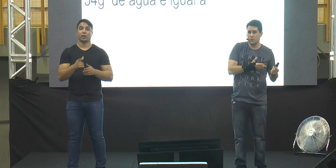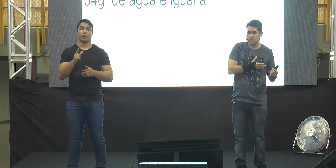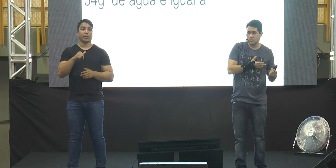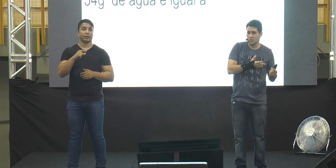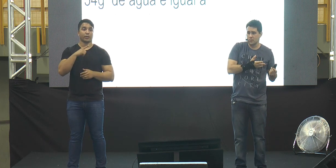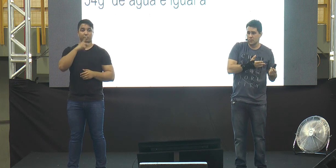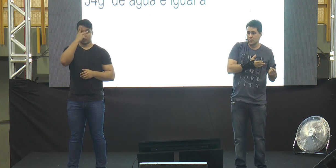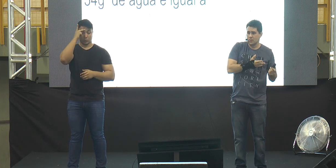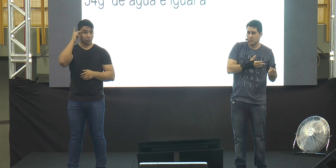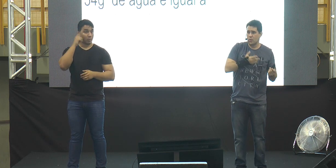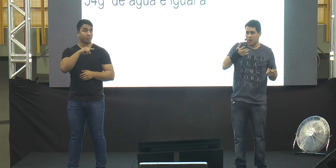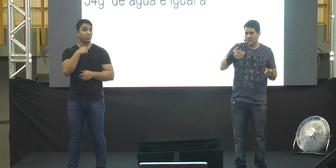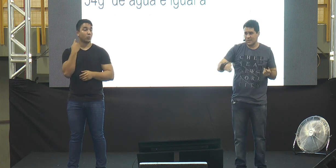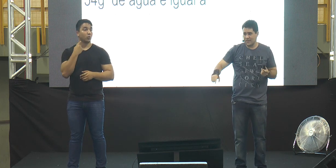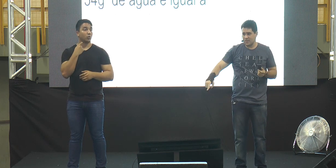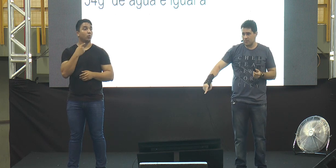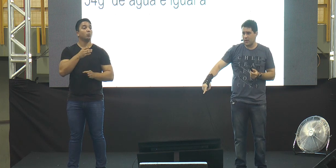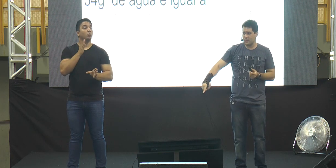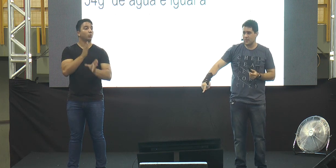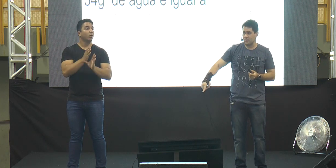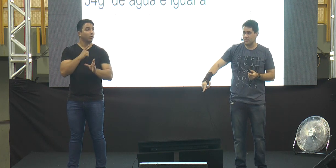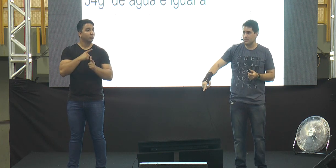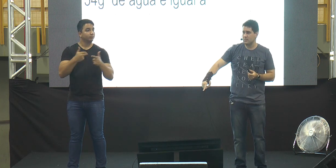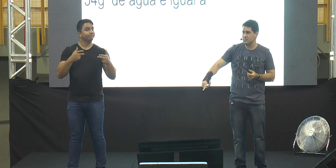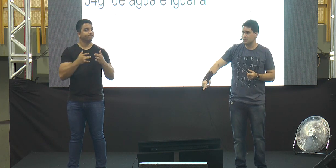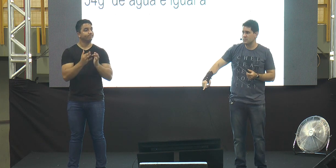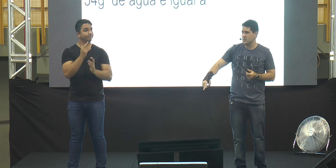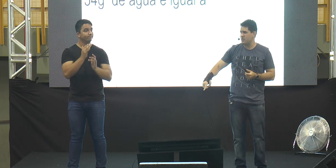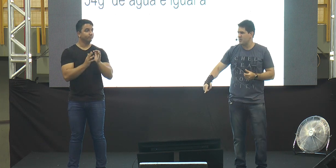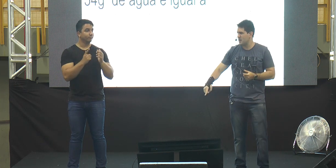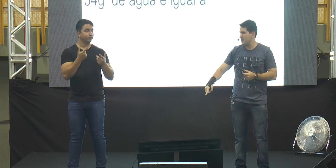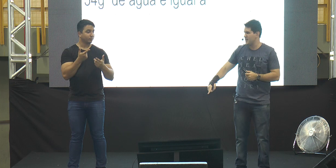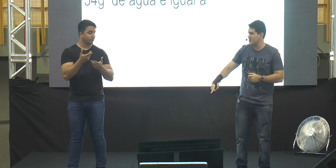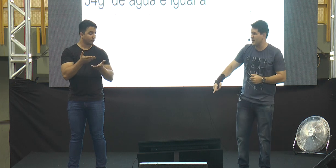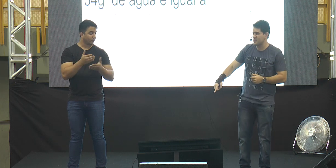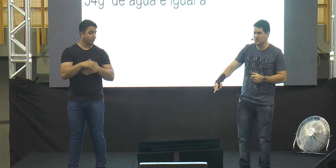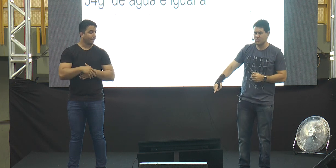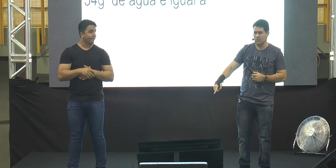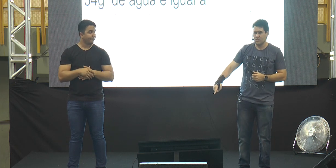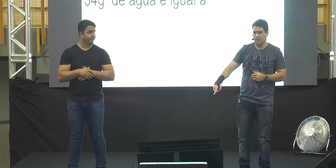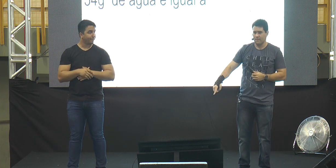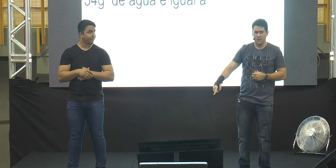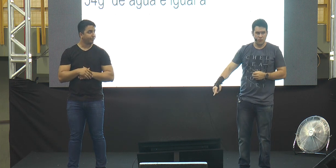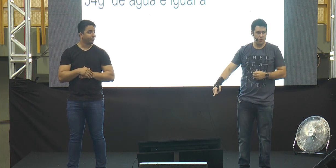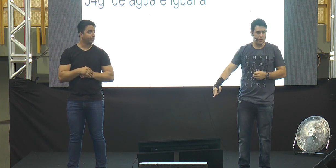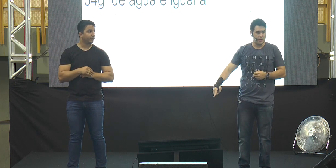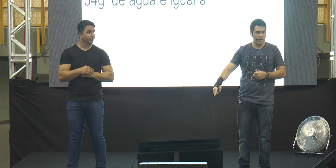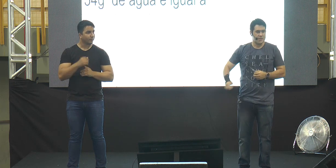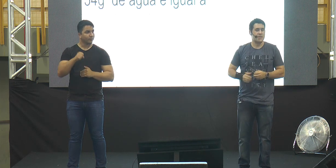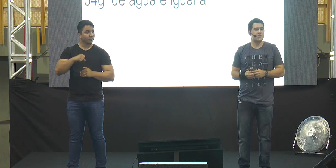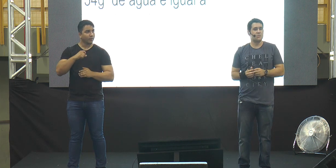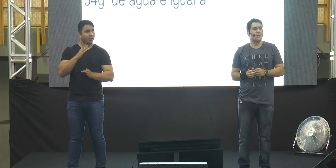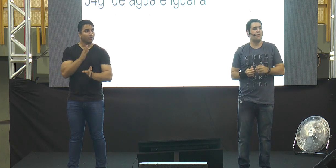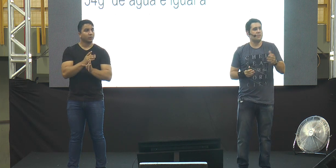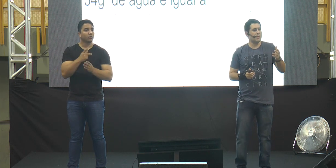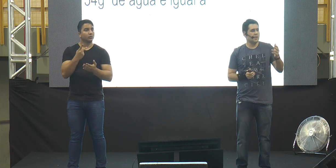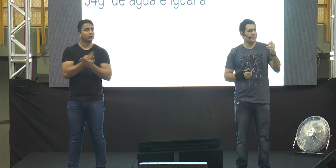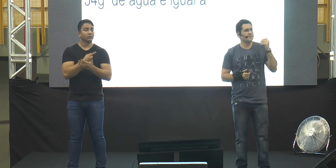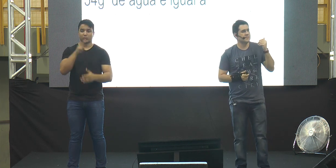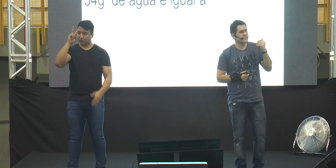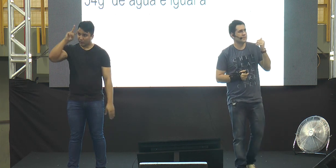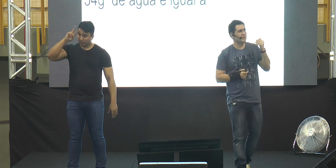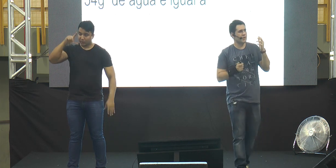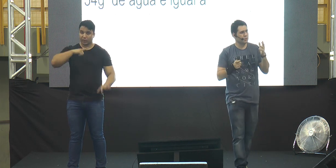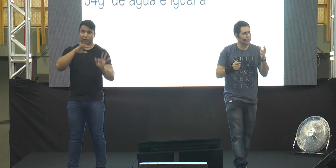de óbitos por causa desse tipo de reação. Levi, por causa dessa reação, foi. Vocês lembram da